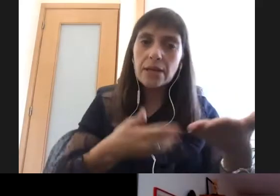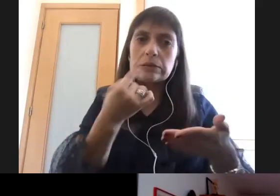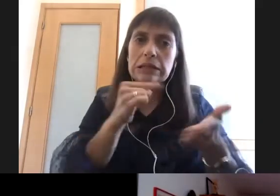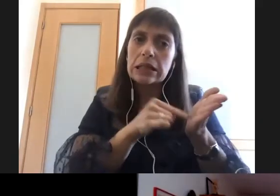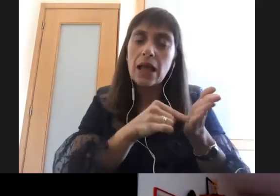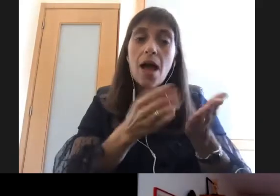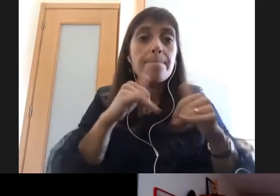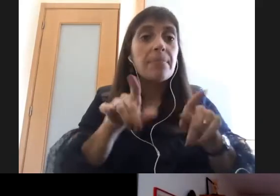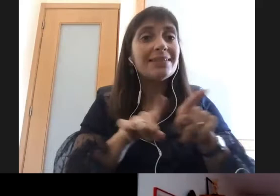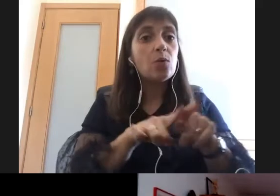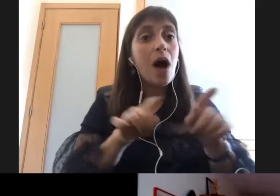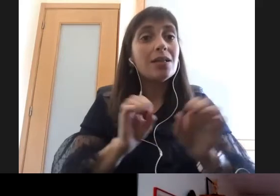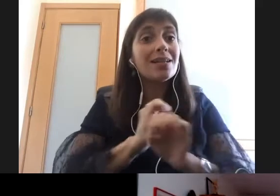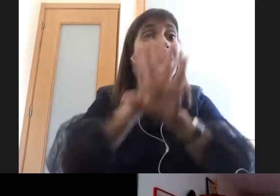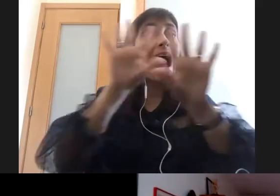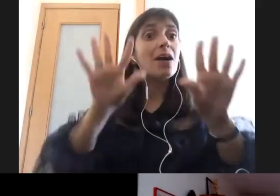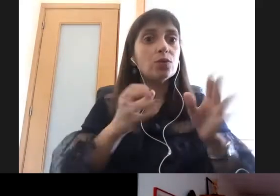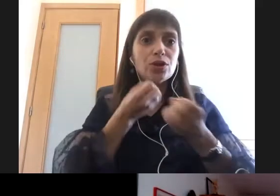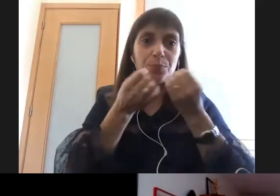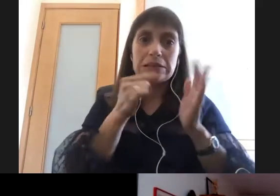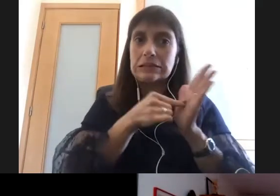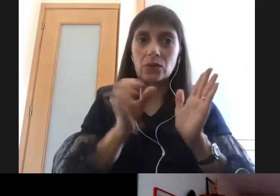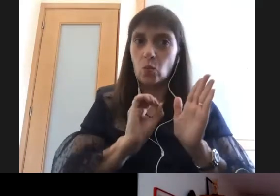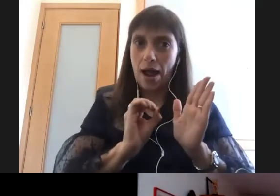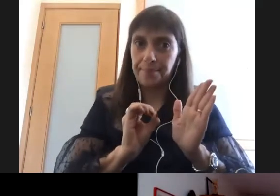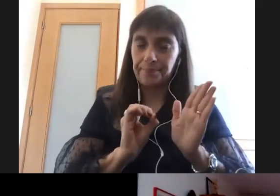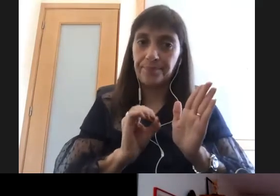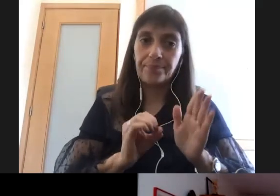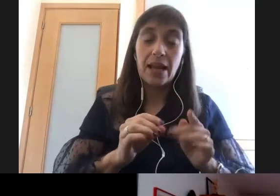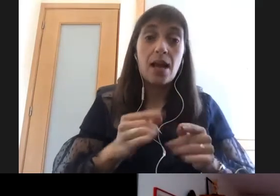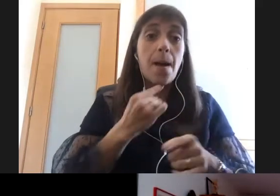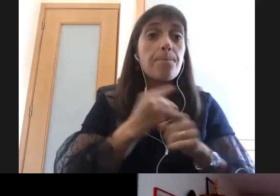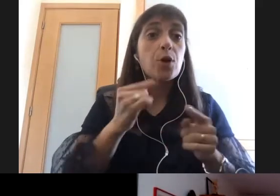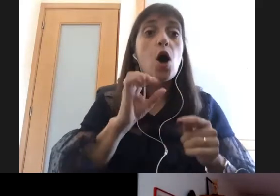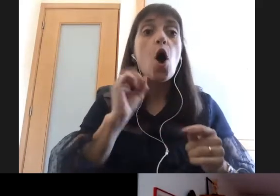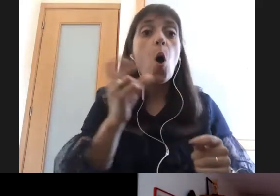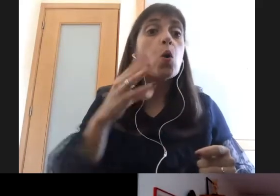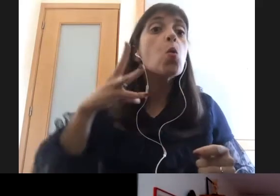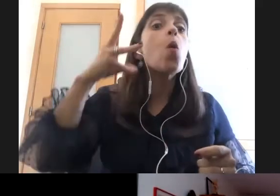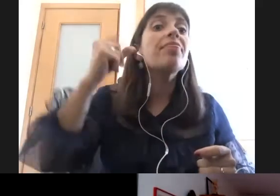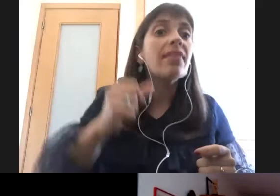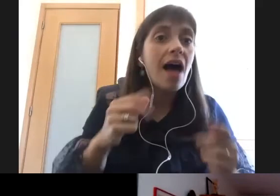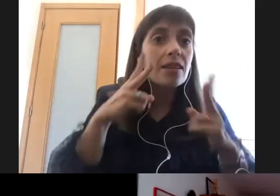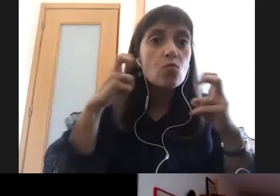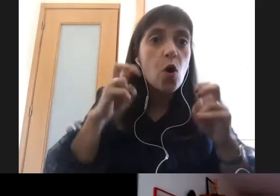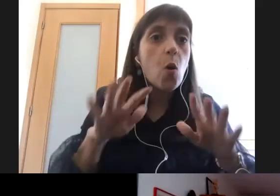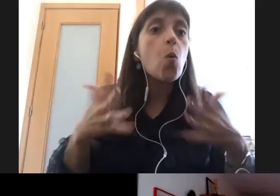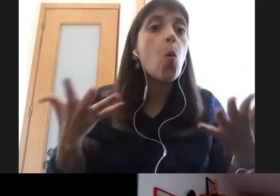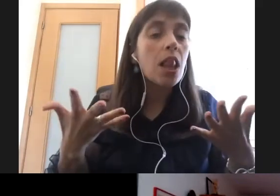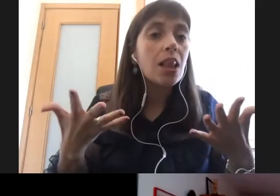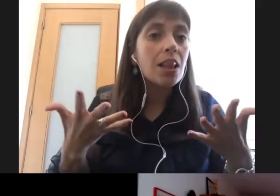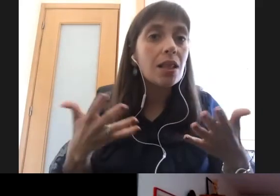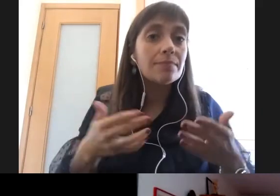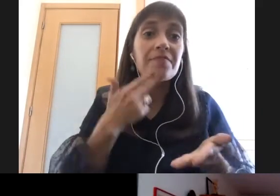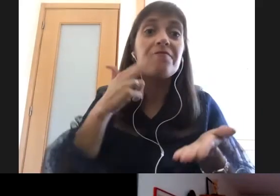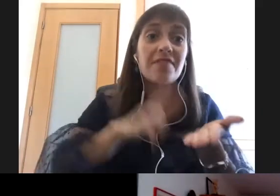foi explícito que a quantidade de ouro que encontraram seria a quantidade de ouro